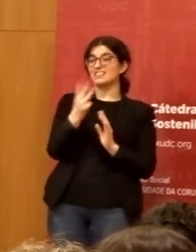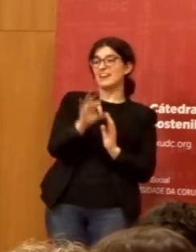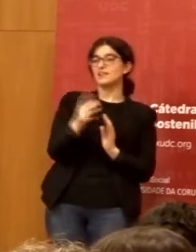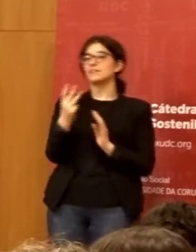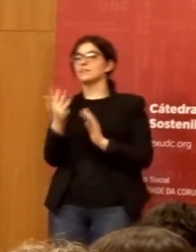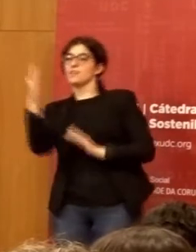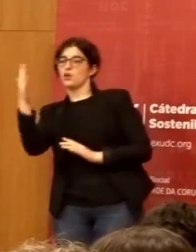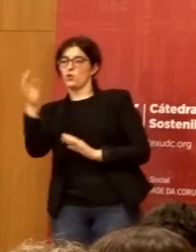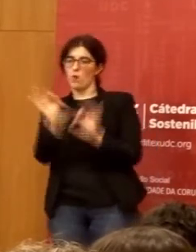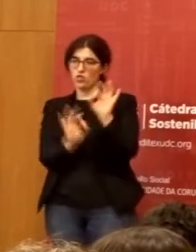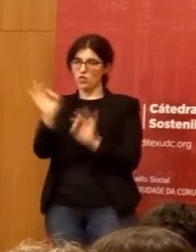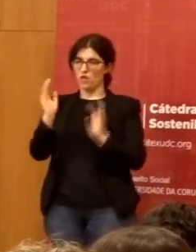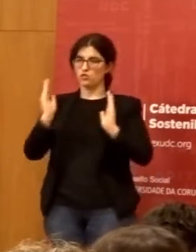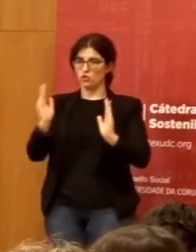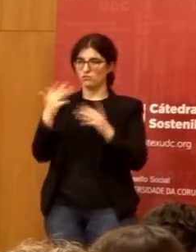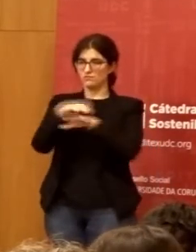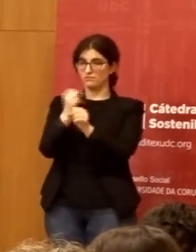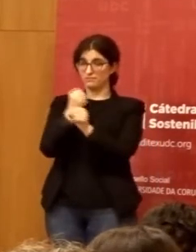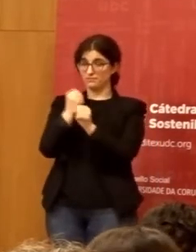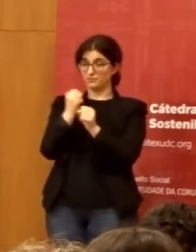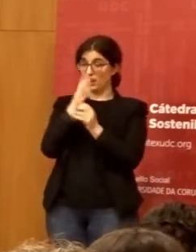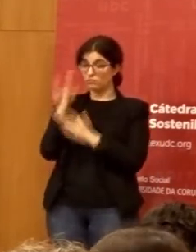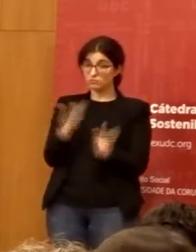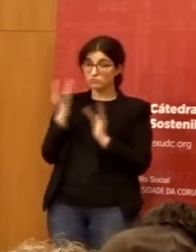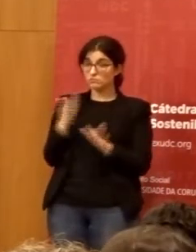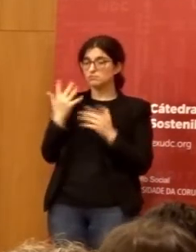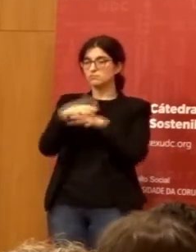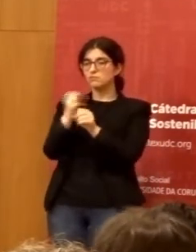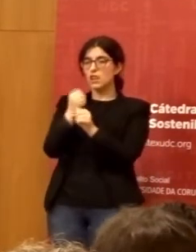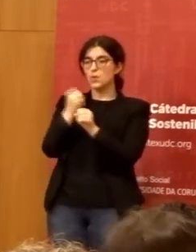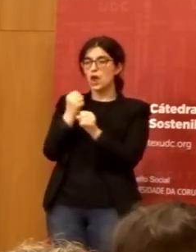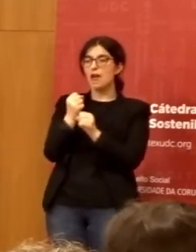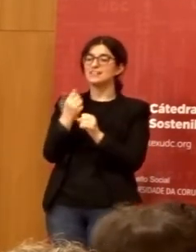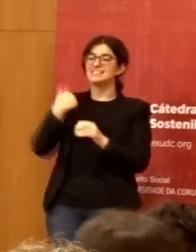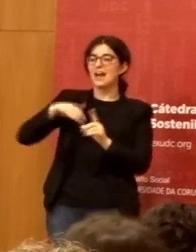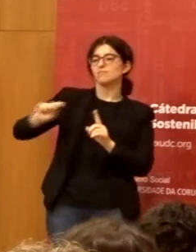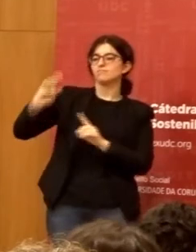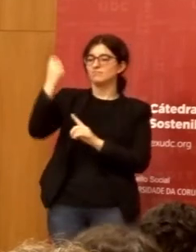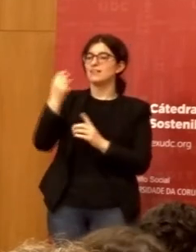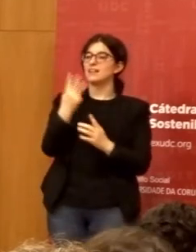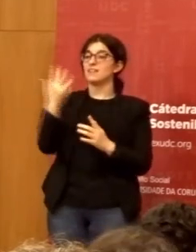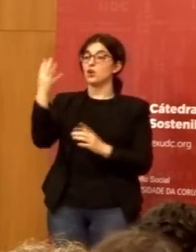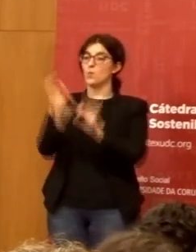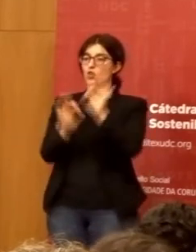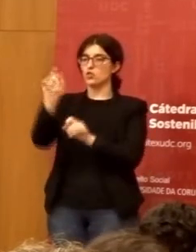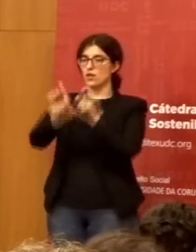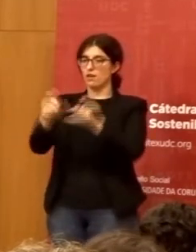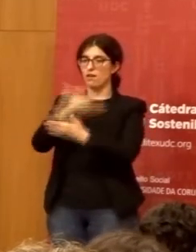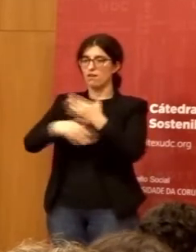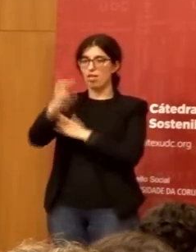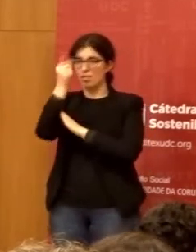Nuestros alumnos de estas tres promociones hemos conseguido insertar laboralmente ya al 35%. Bueno, es un dato